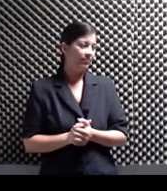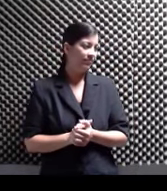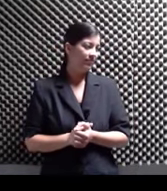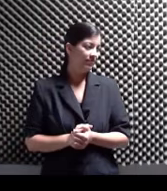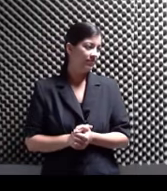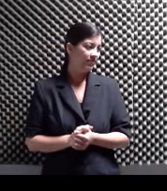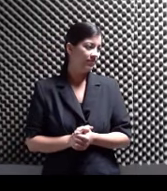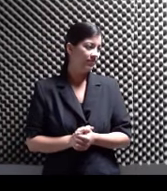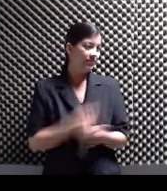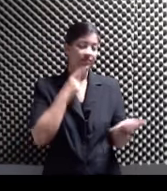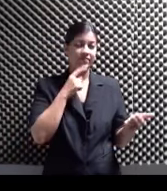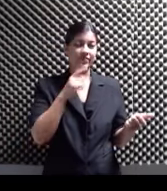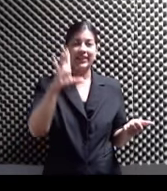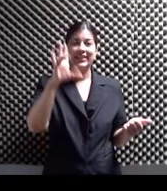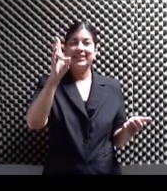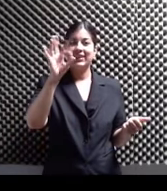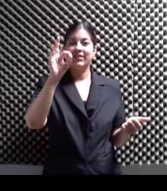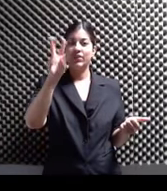pero